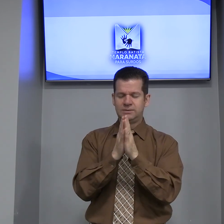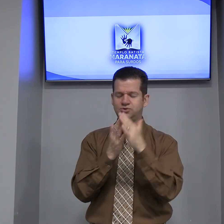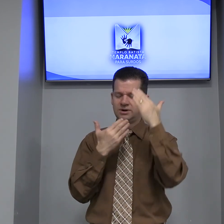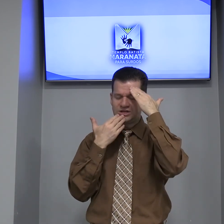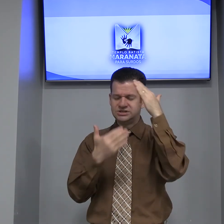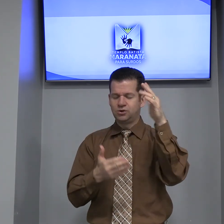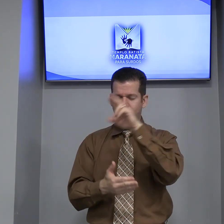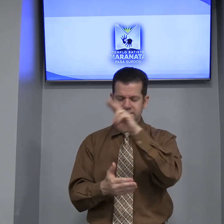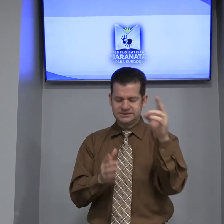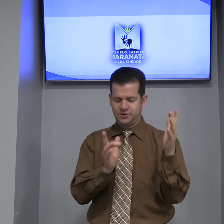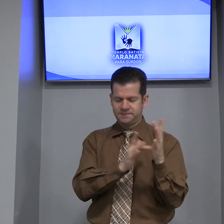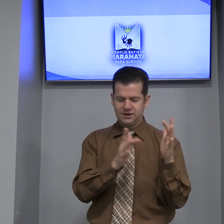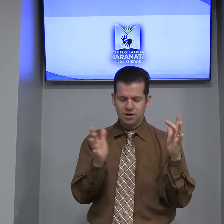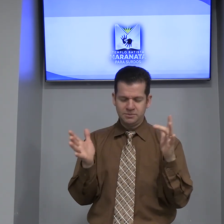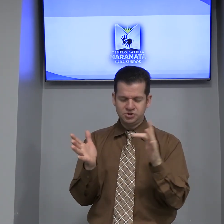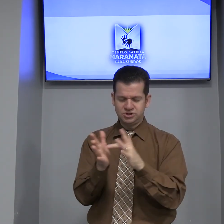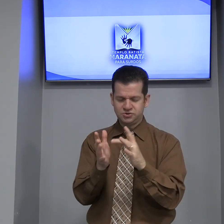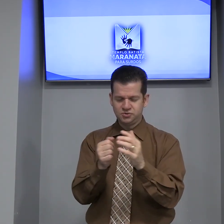com gratidão no coração, em nome de Jesus.